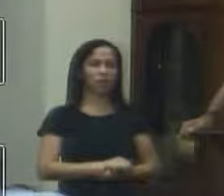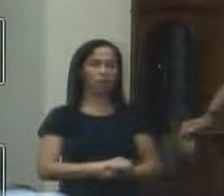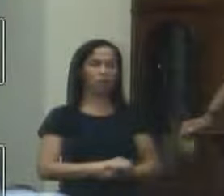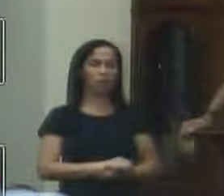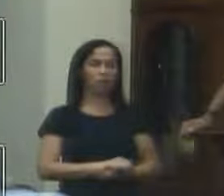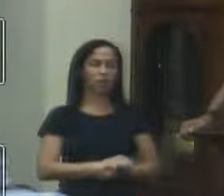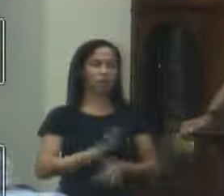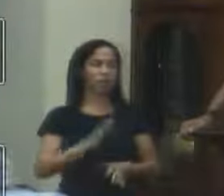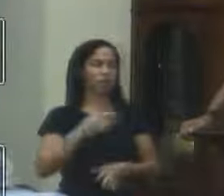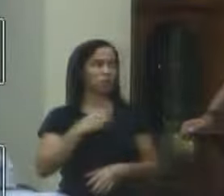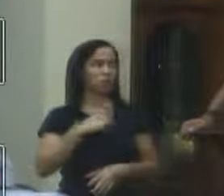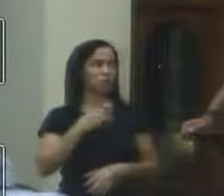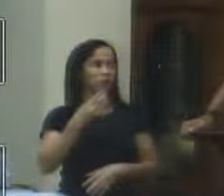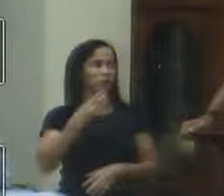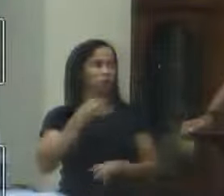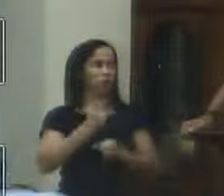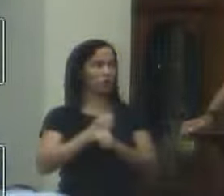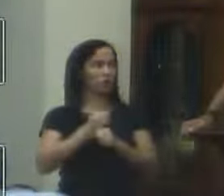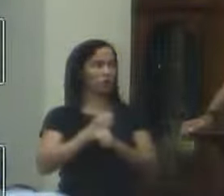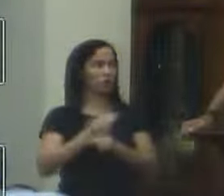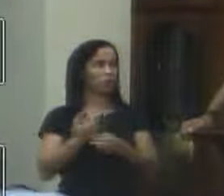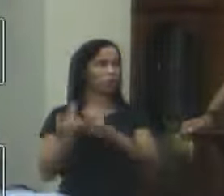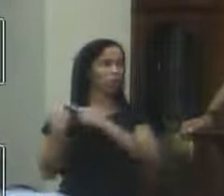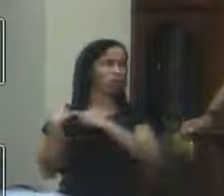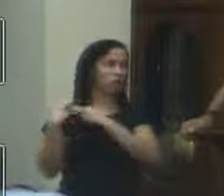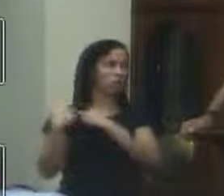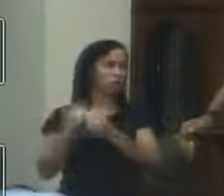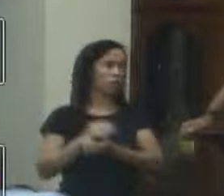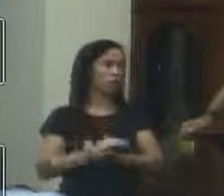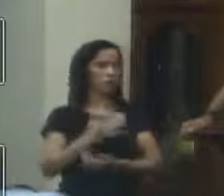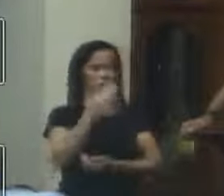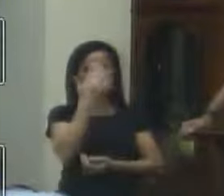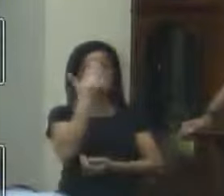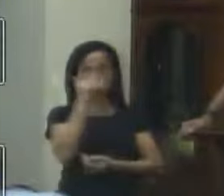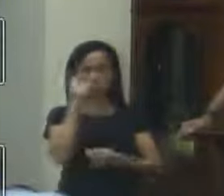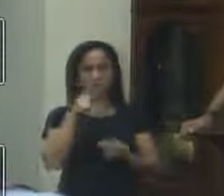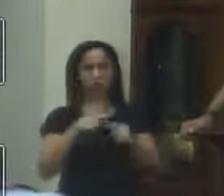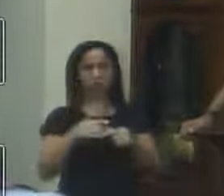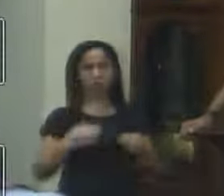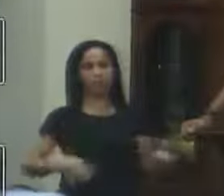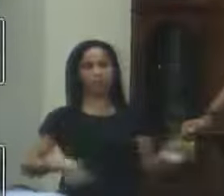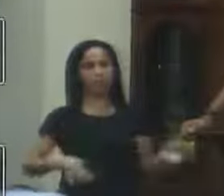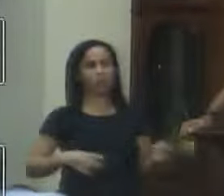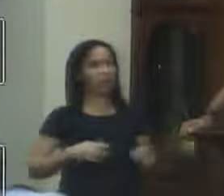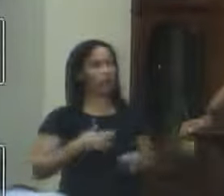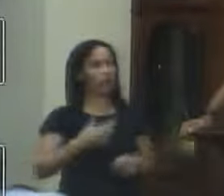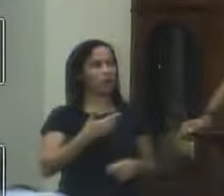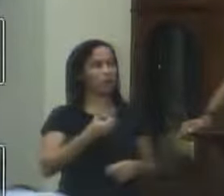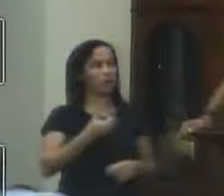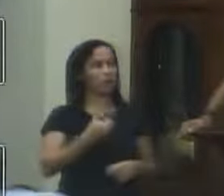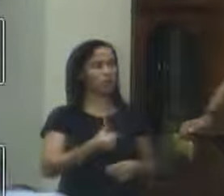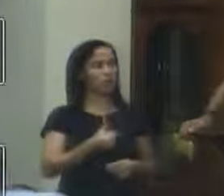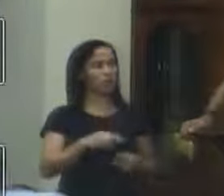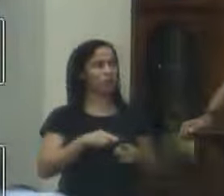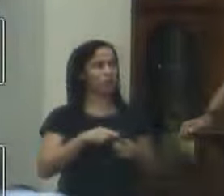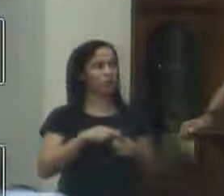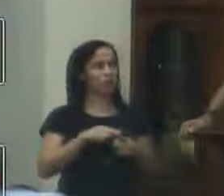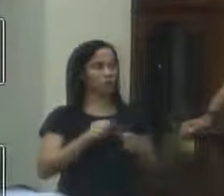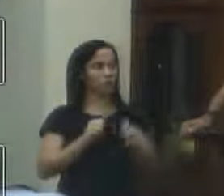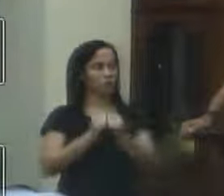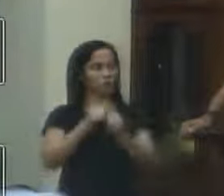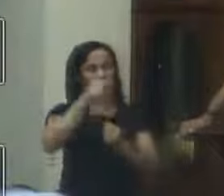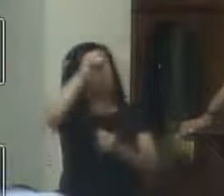Já tem 3 anos que a Acritur é responsável pelo Carnaval de Conservatório. No Carnaval de 2016, a Acritur foi parceira